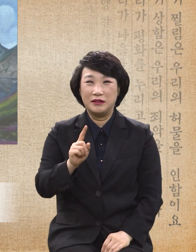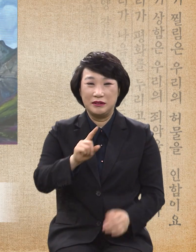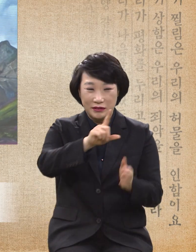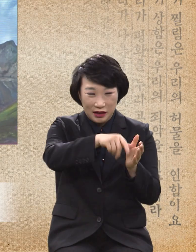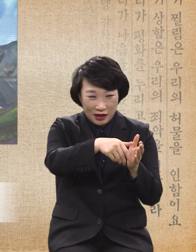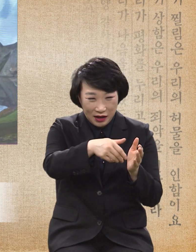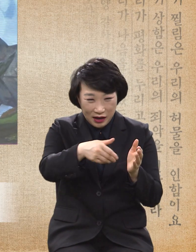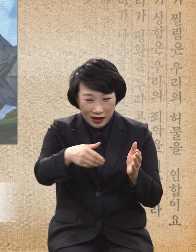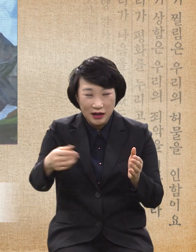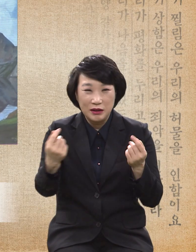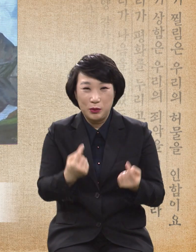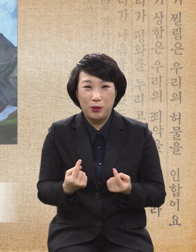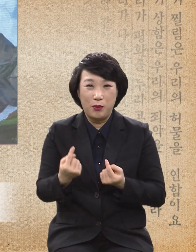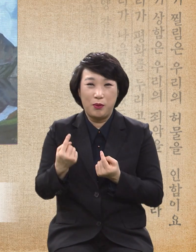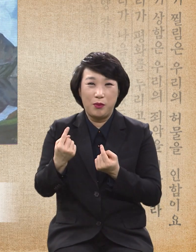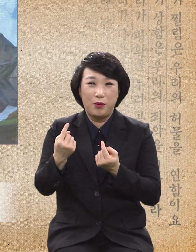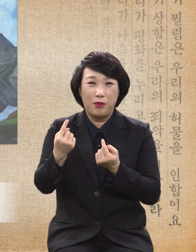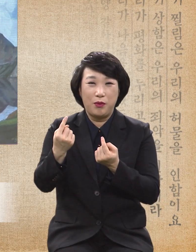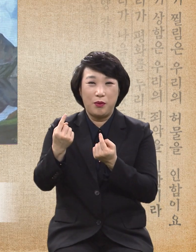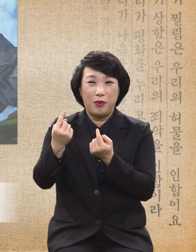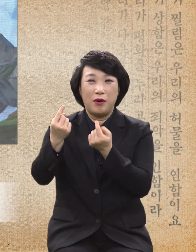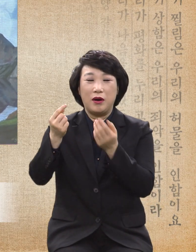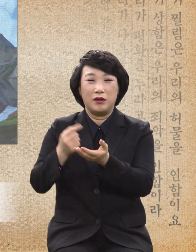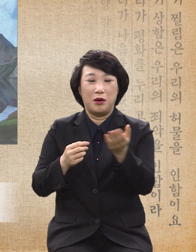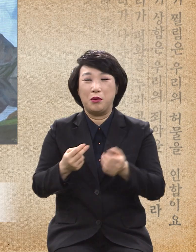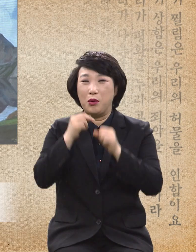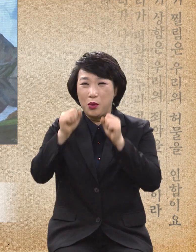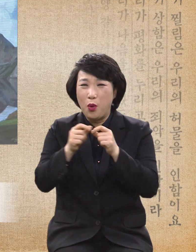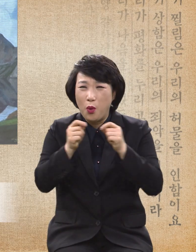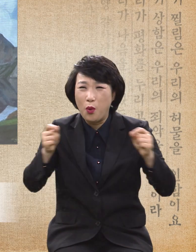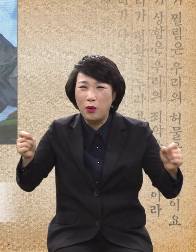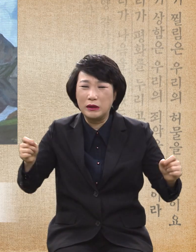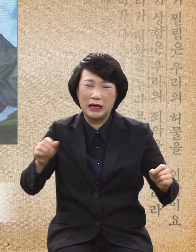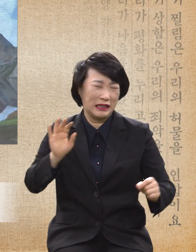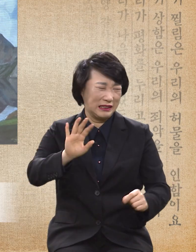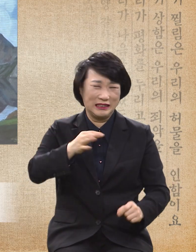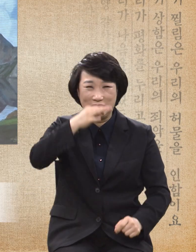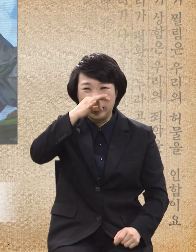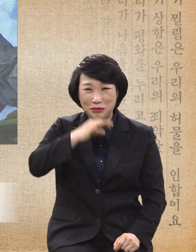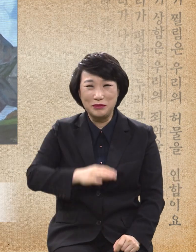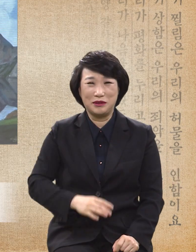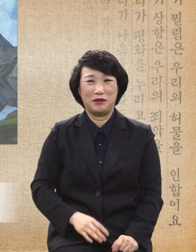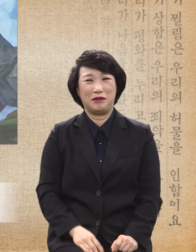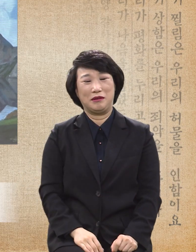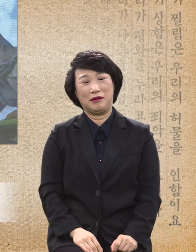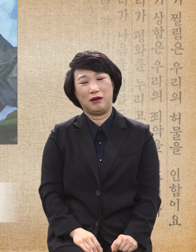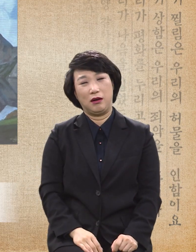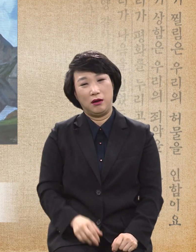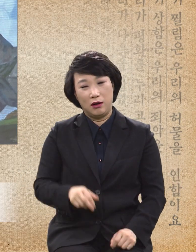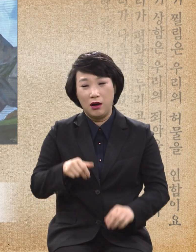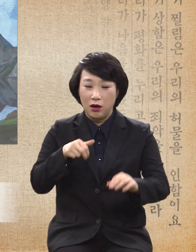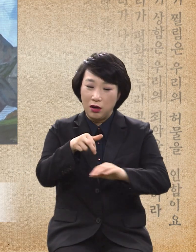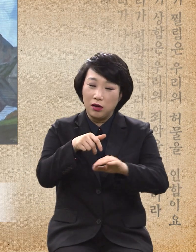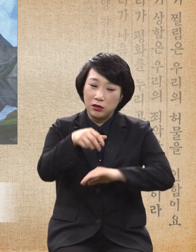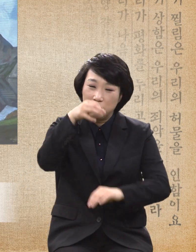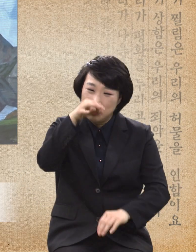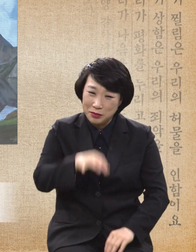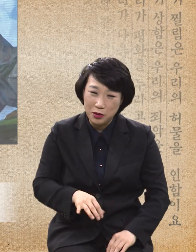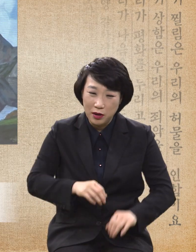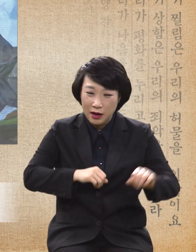한계점 경계선을 지나가면 오래 사는 게 참 힘들어요. 걷기도